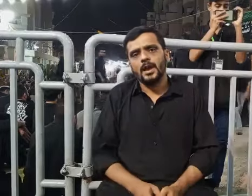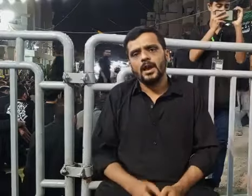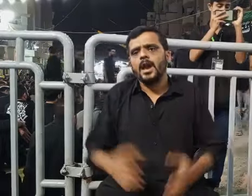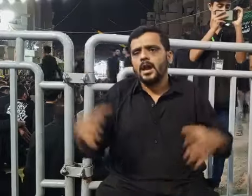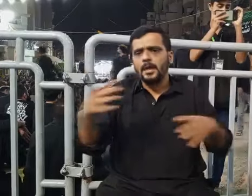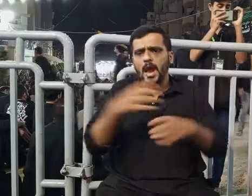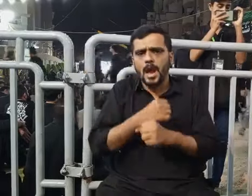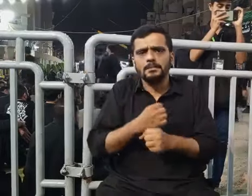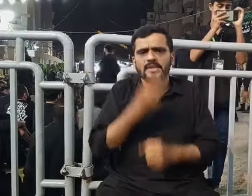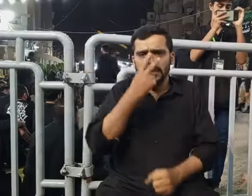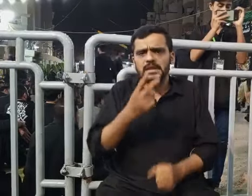ہوں.